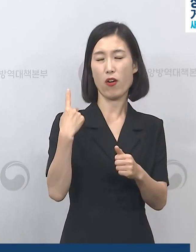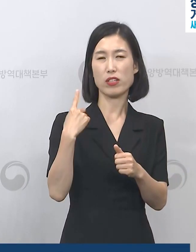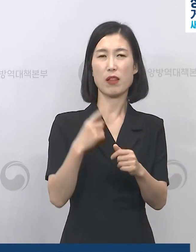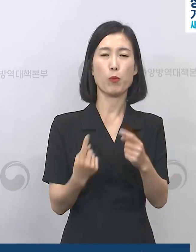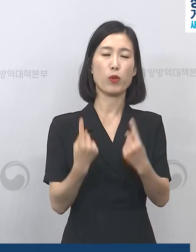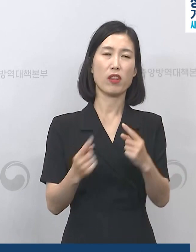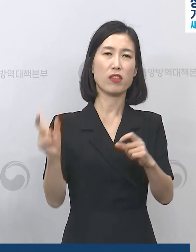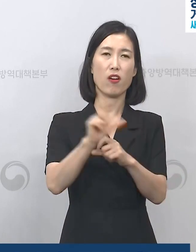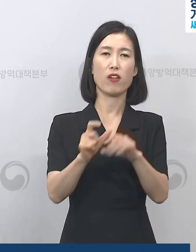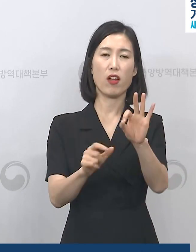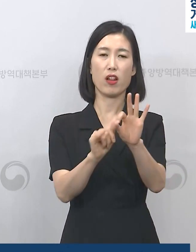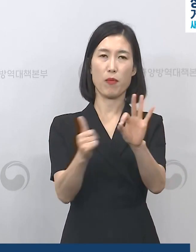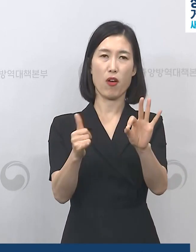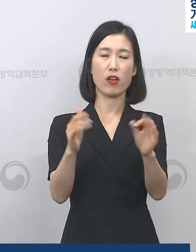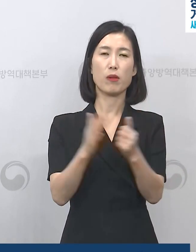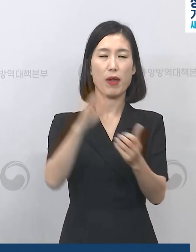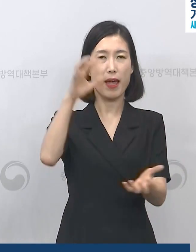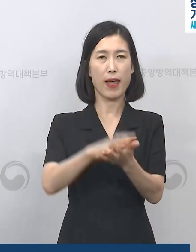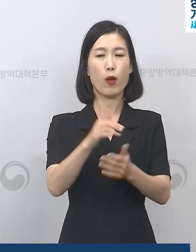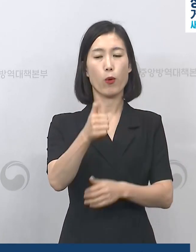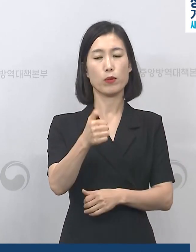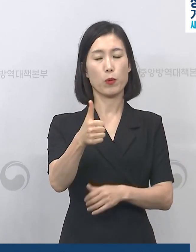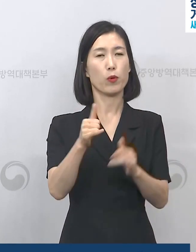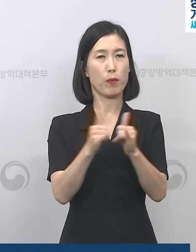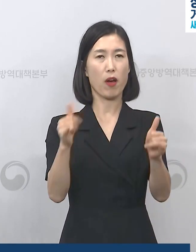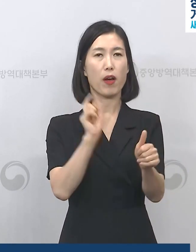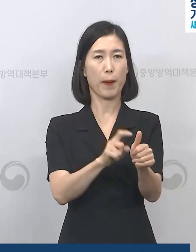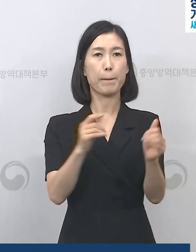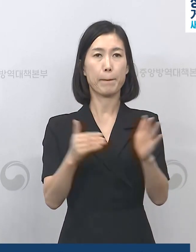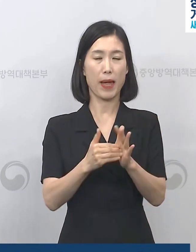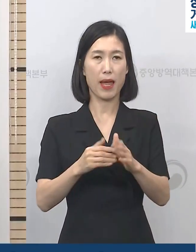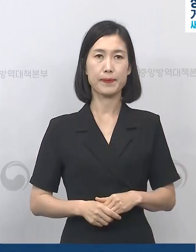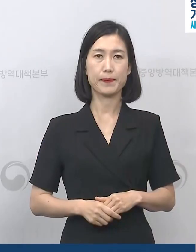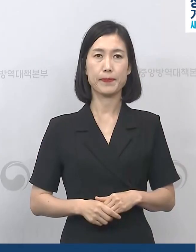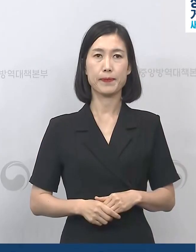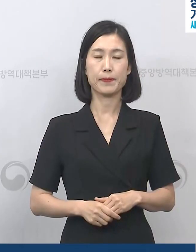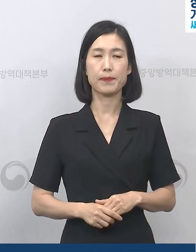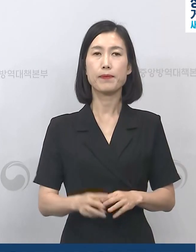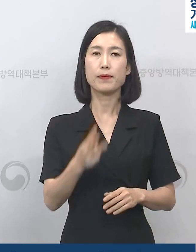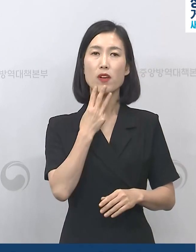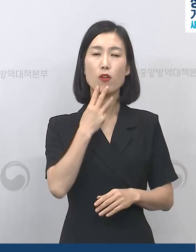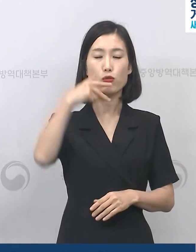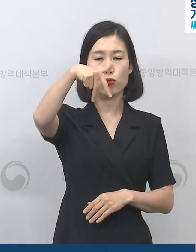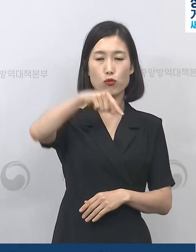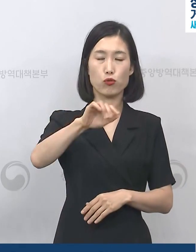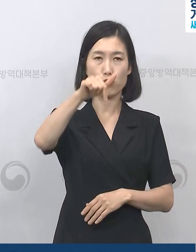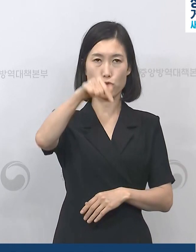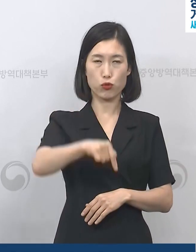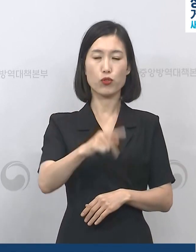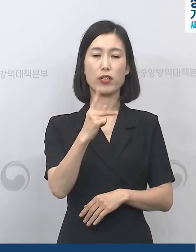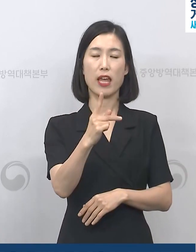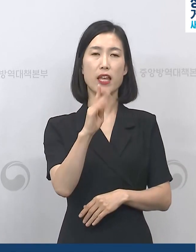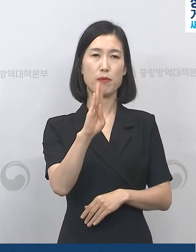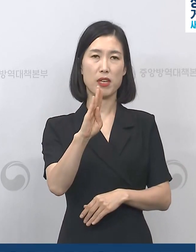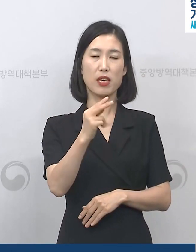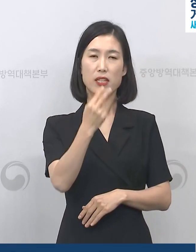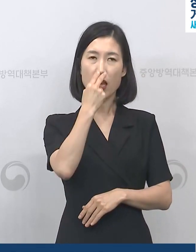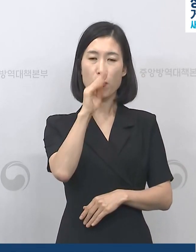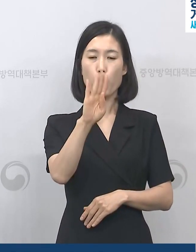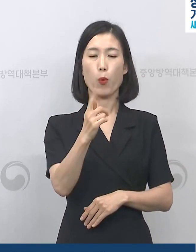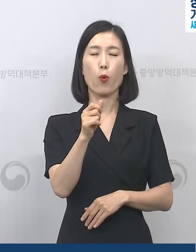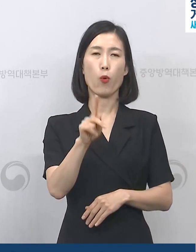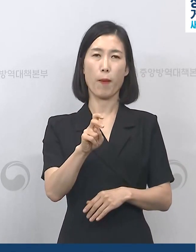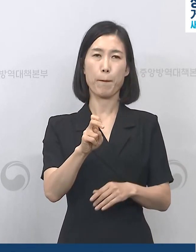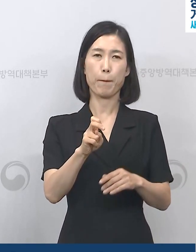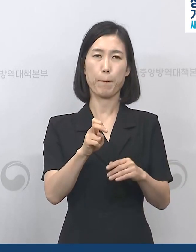증가하여 현재까지는 총 55명이 확진되었습니다. 서울 중구 소재 KB생명보험